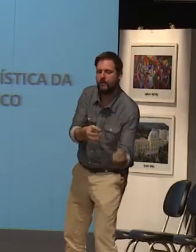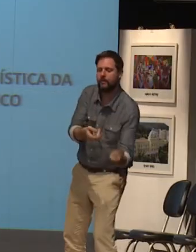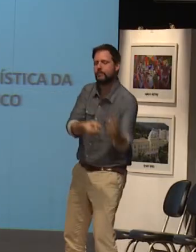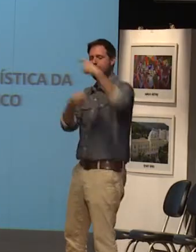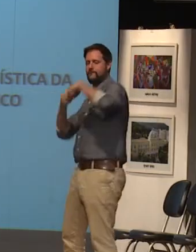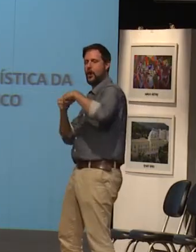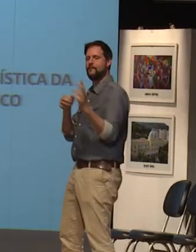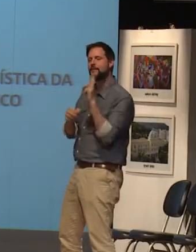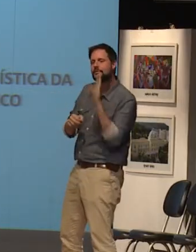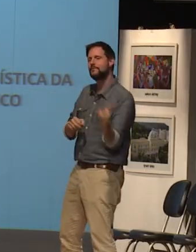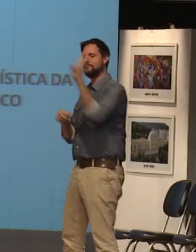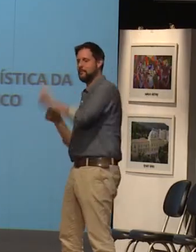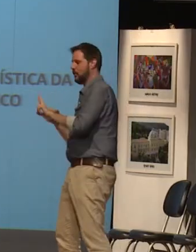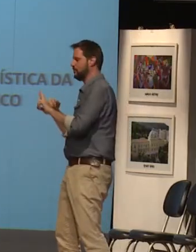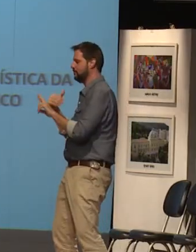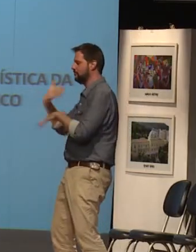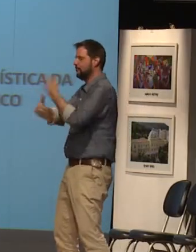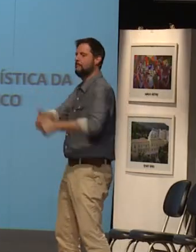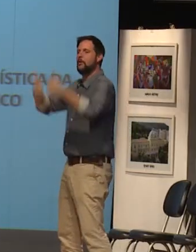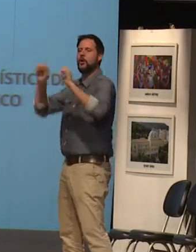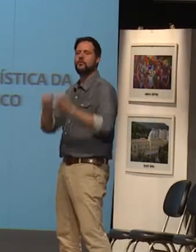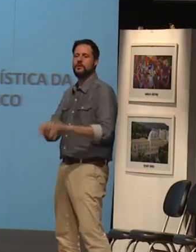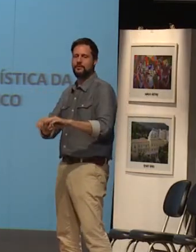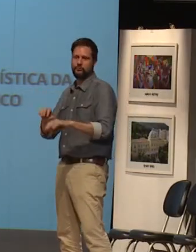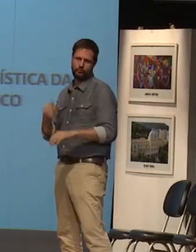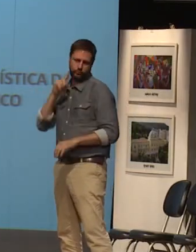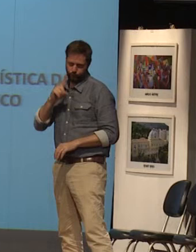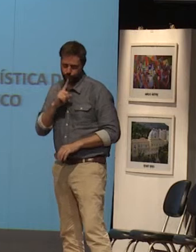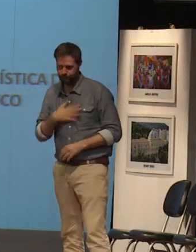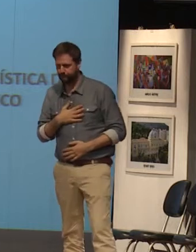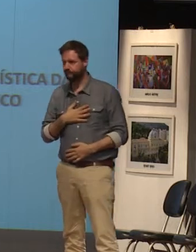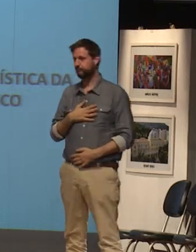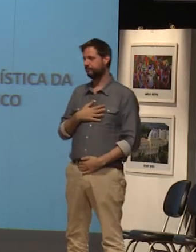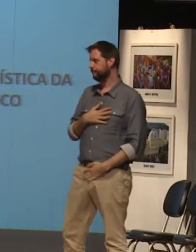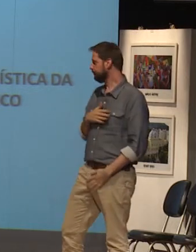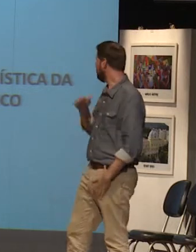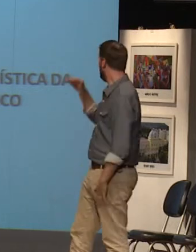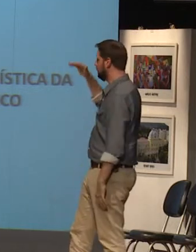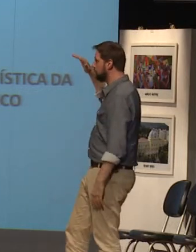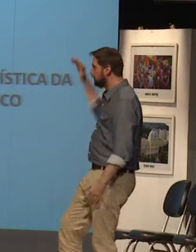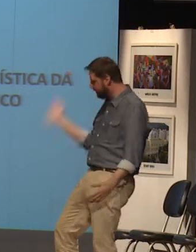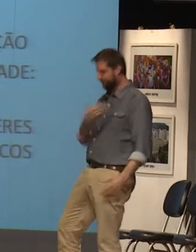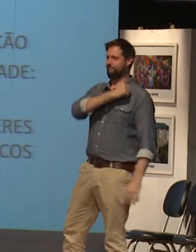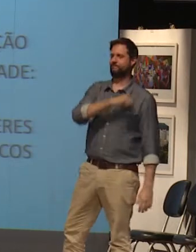academia produziu e ele está devolvendo uma resposta para a educação de surdos.